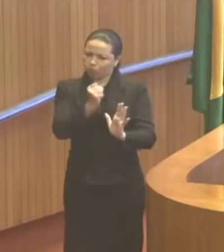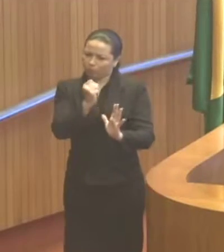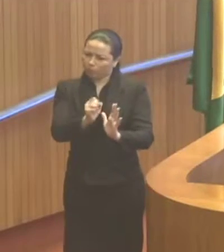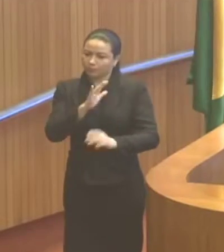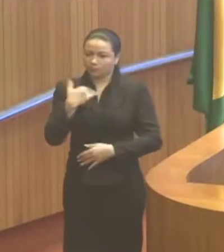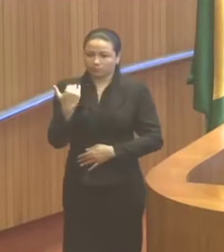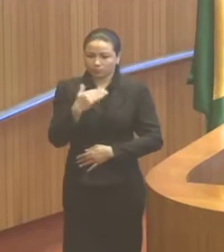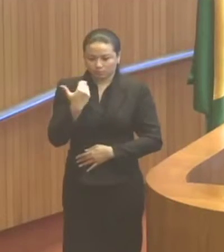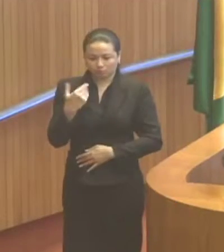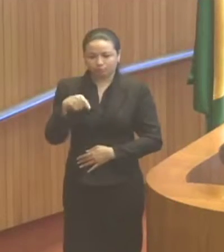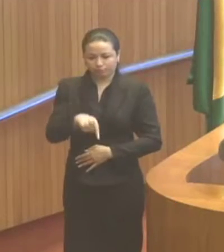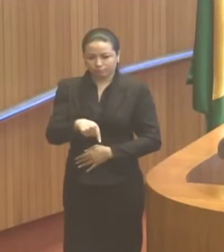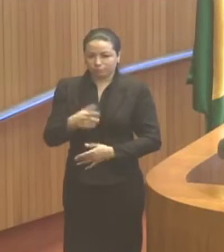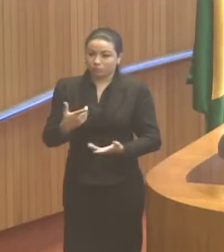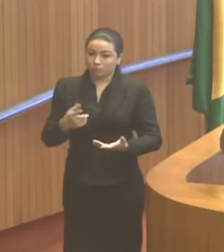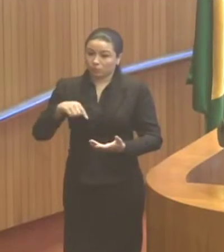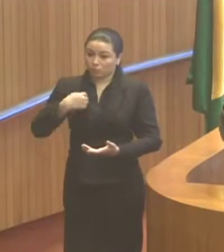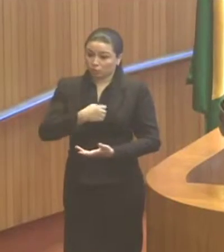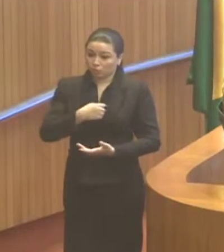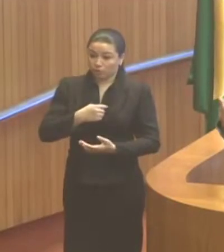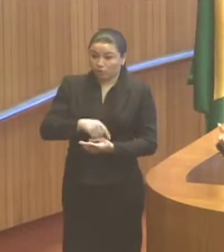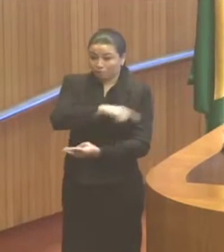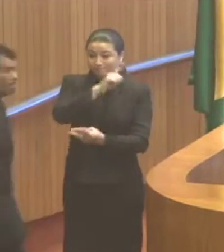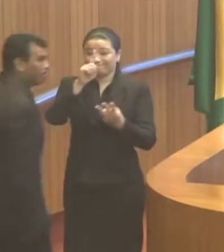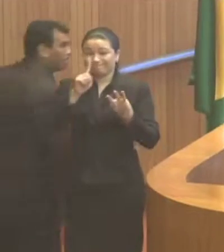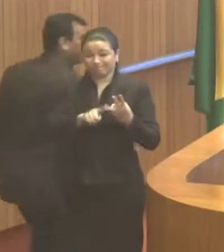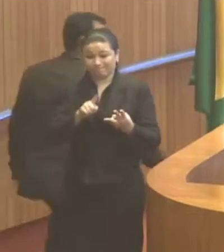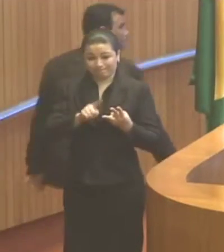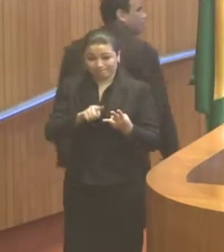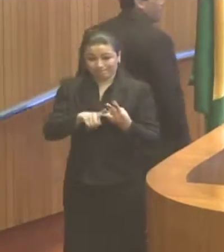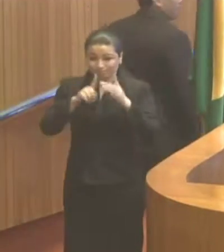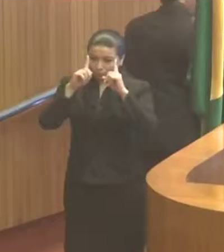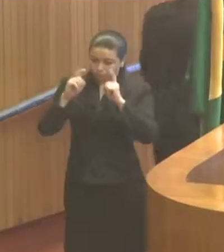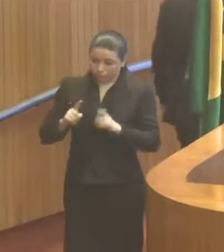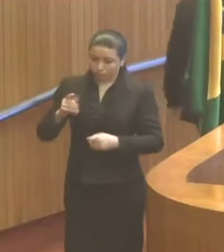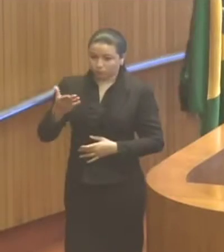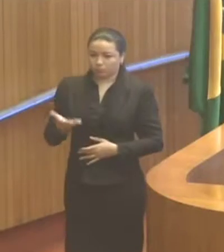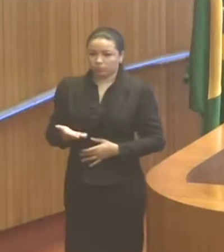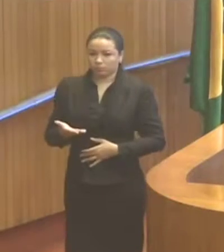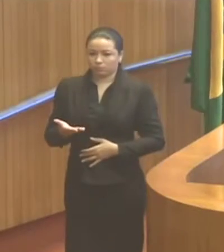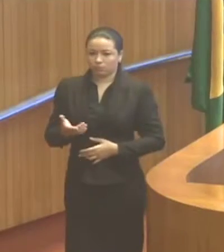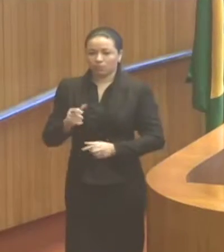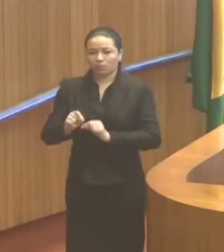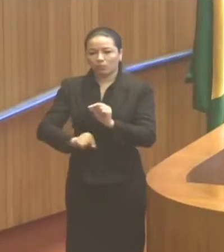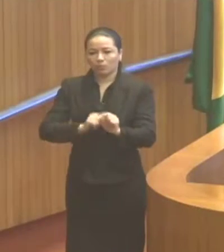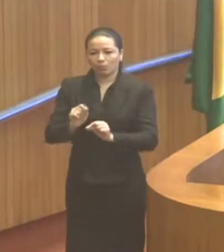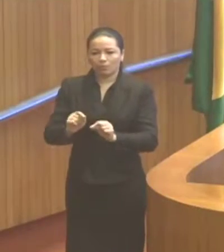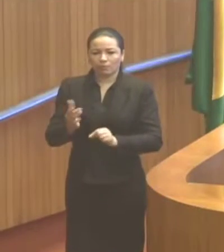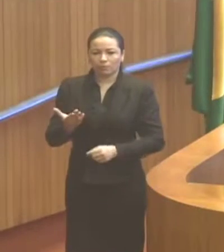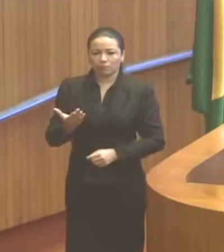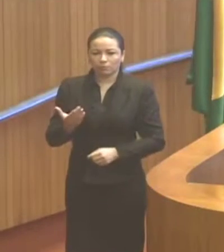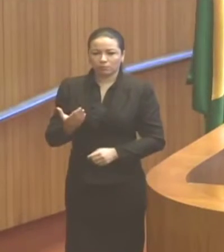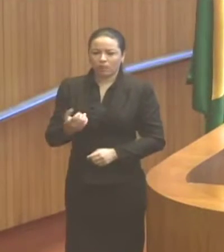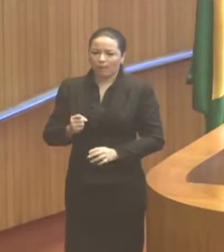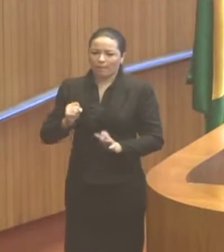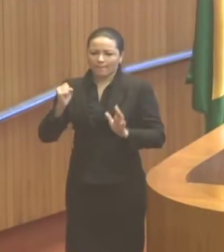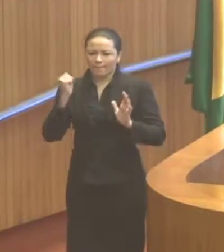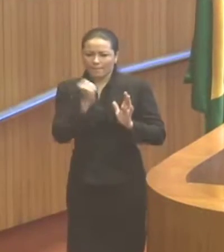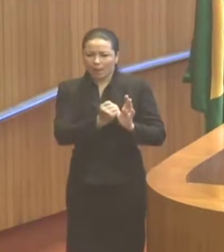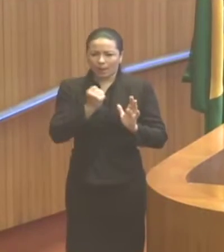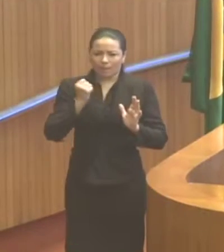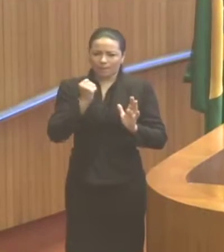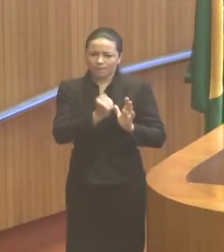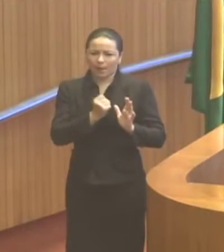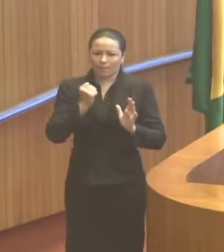assassinadas. Agora nós temos um terceiro estágio da violência, que é exatamente o assassinato